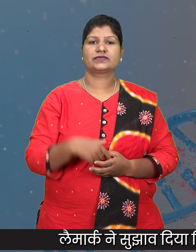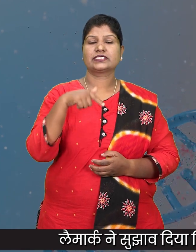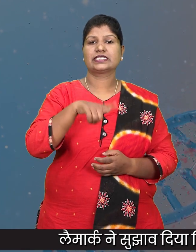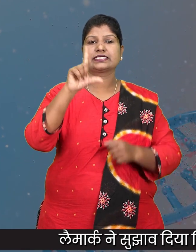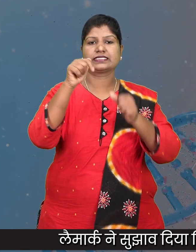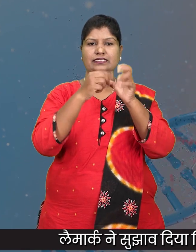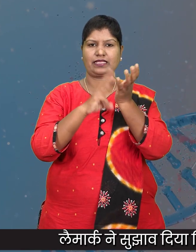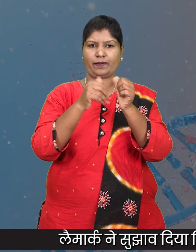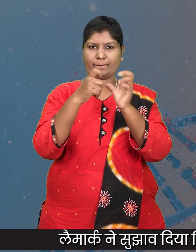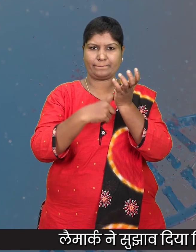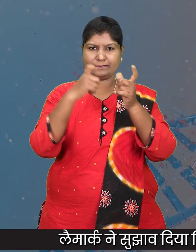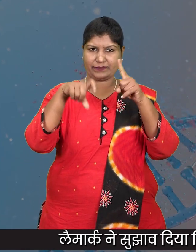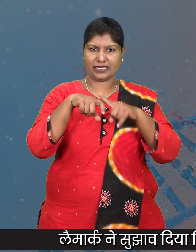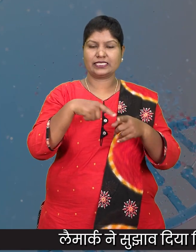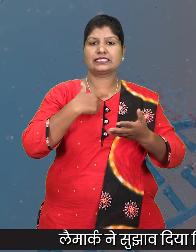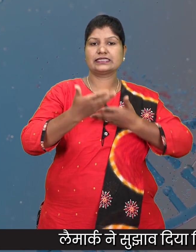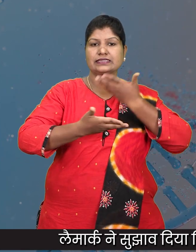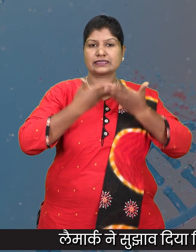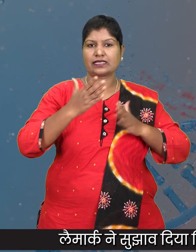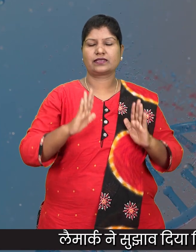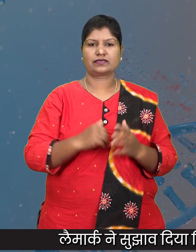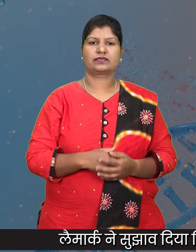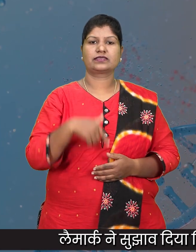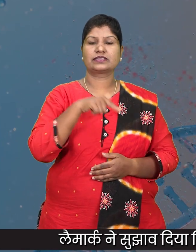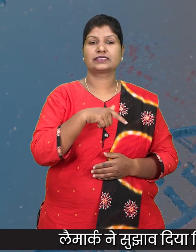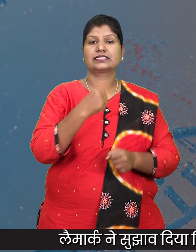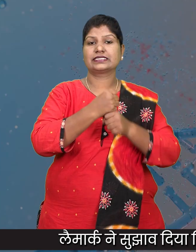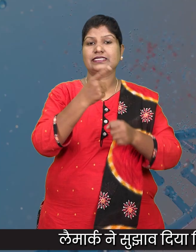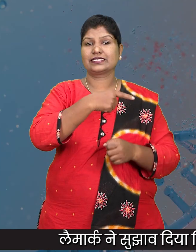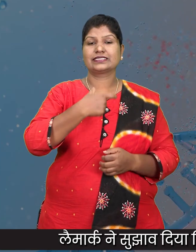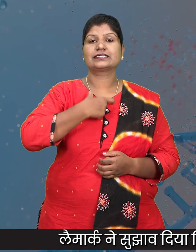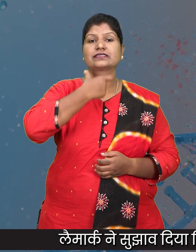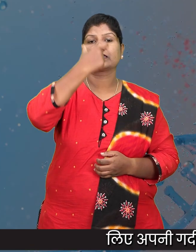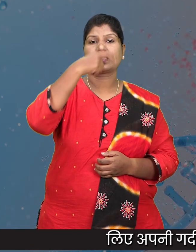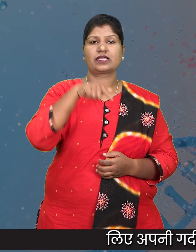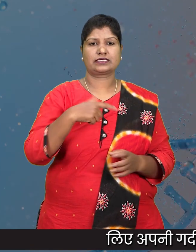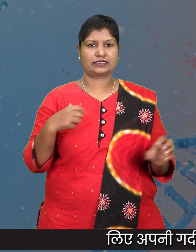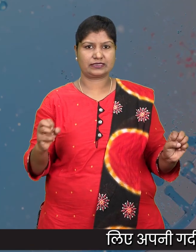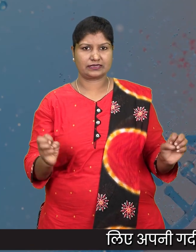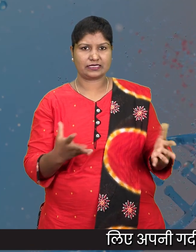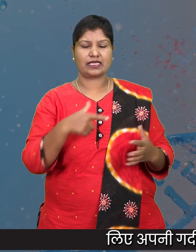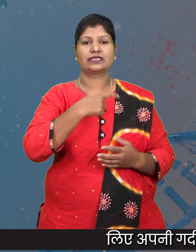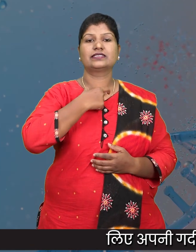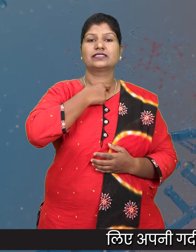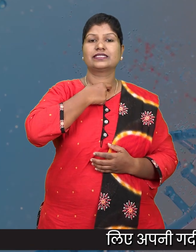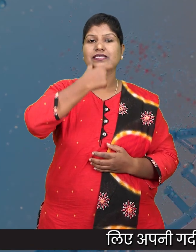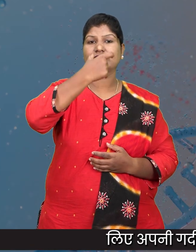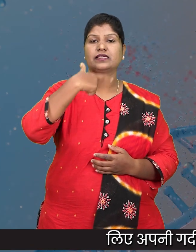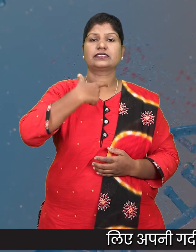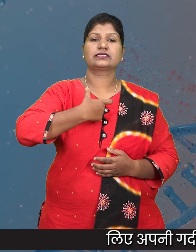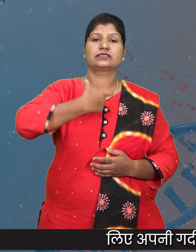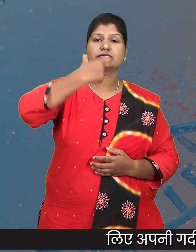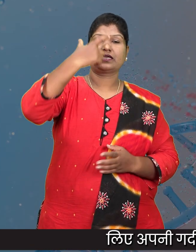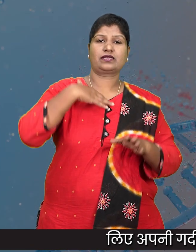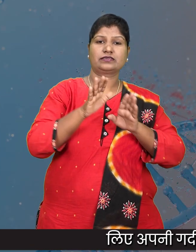लेमार्क ने सुझाव दिया कि जिराफों ने लंबे पौधों के पत्ते तक पहुंचने के लिए अपनी गर्दन